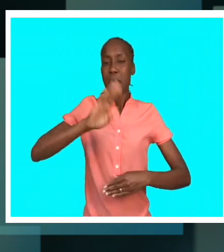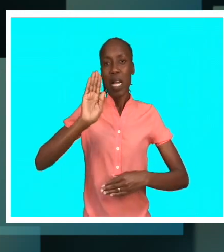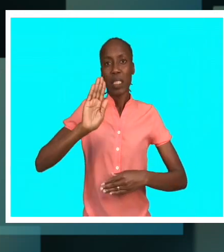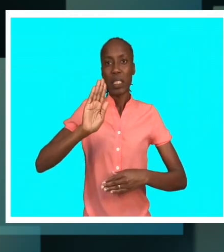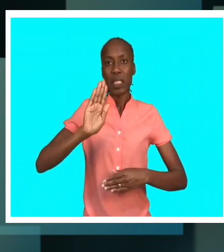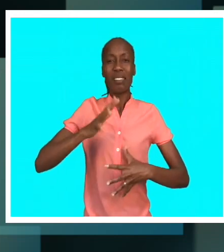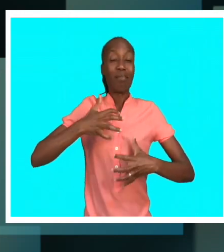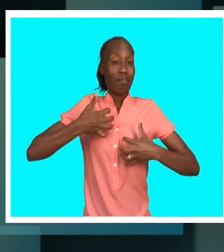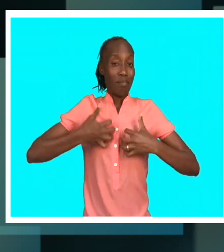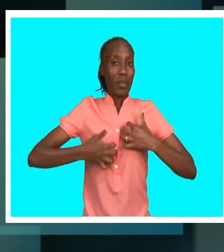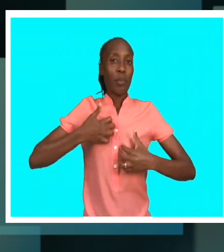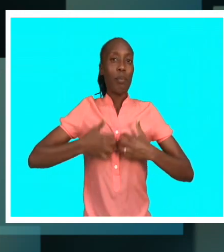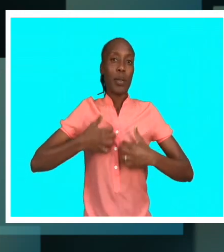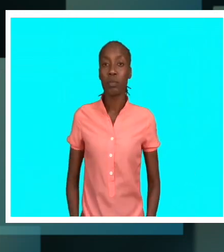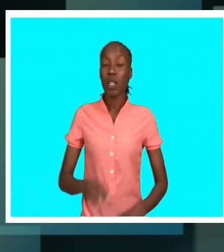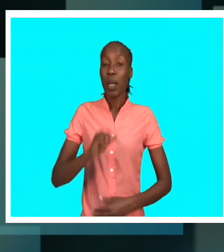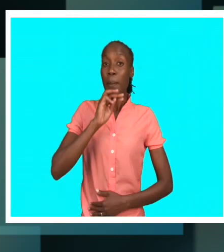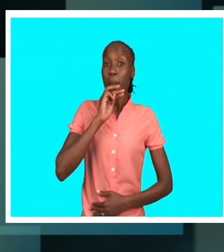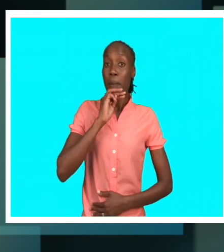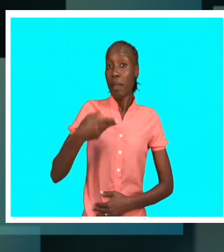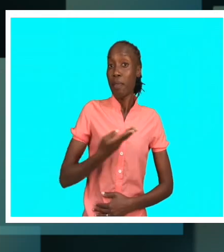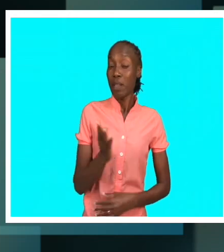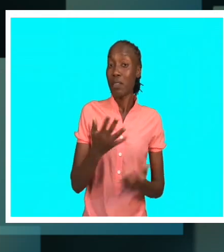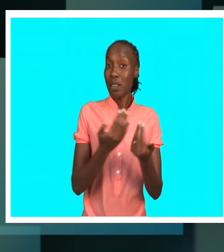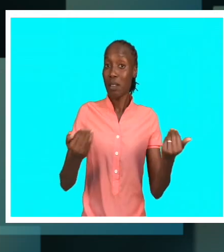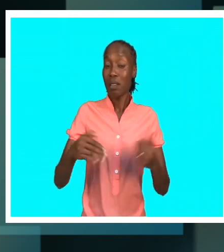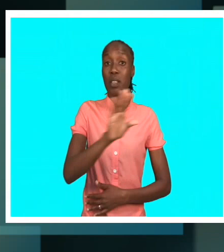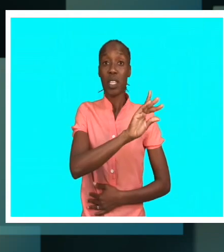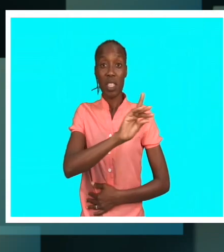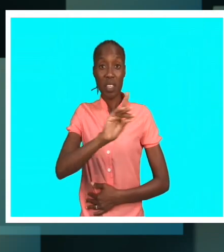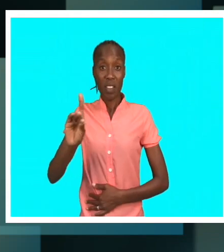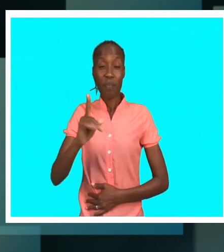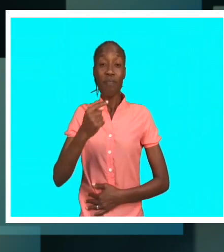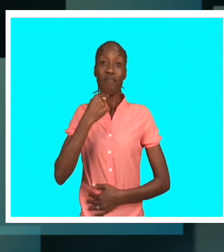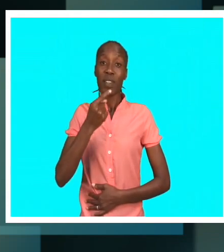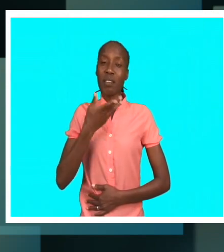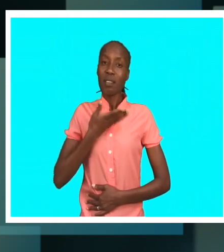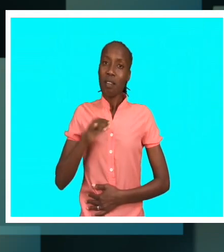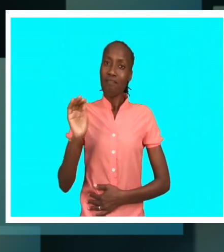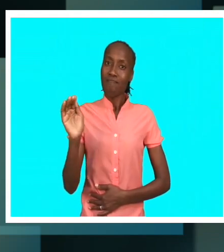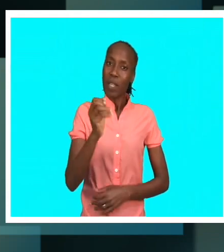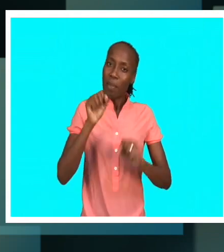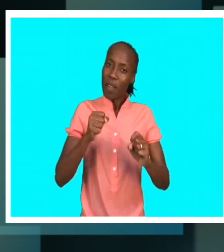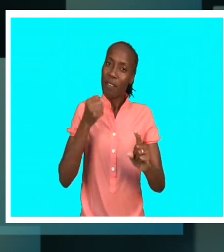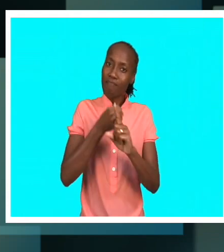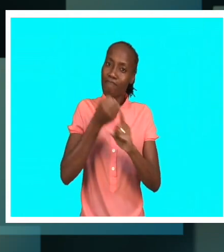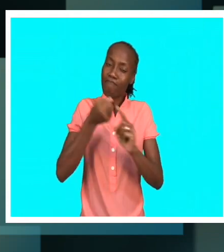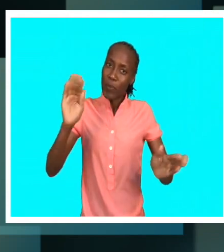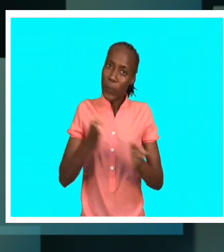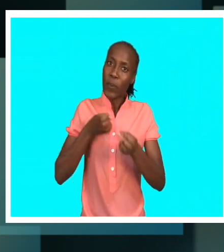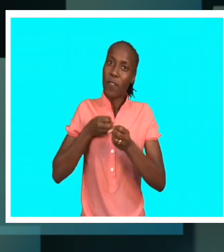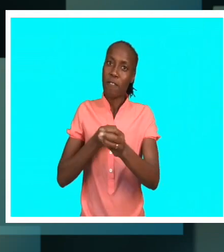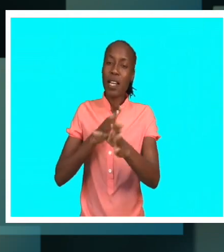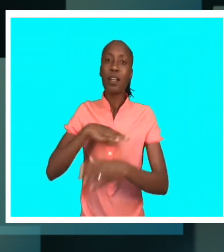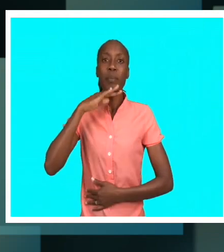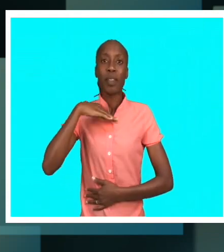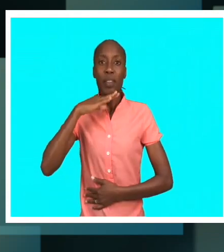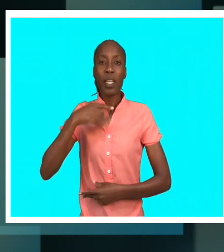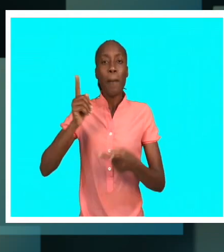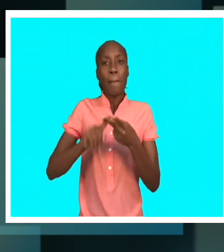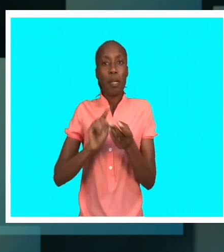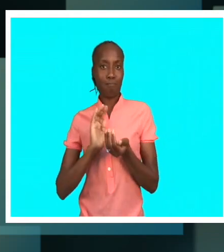preocupados. Mais de crianças com necessidades especiais apelam ao combate dos mitos e